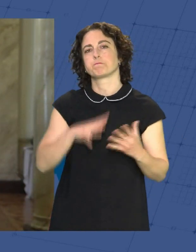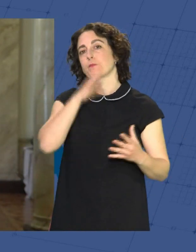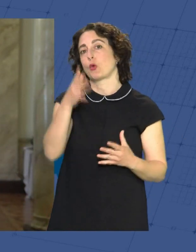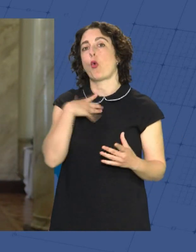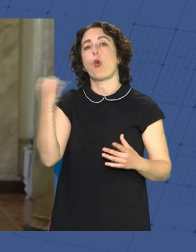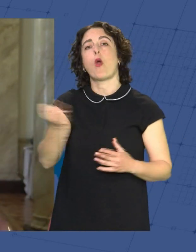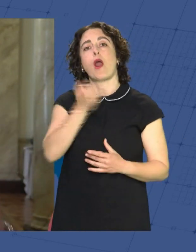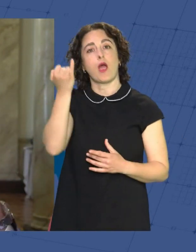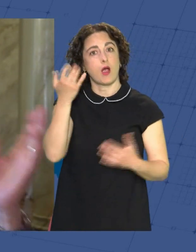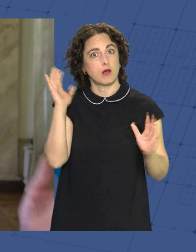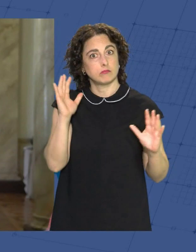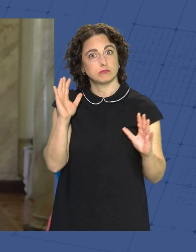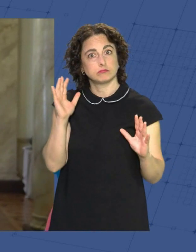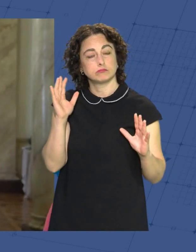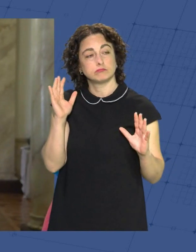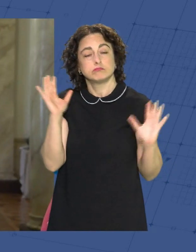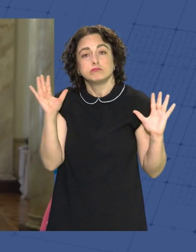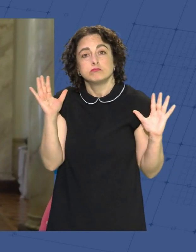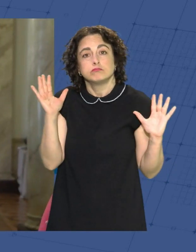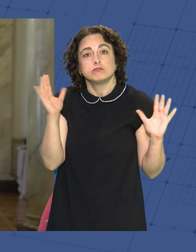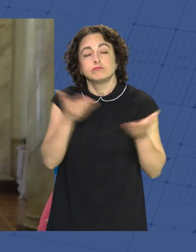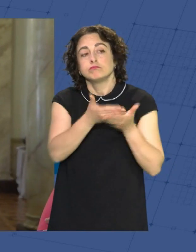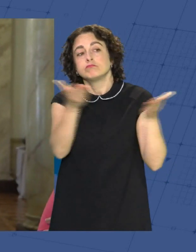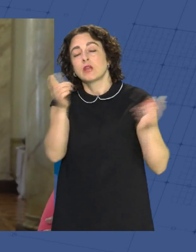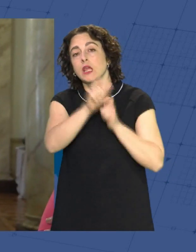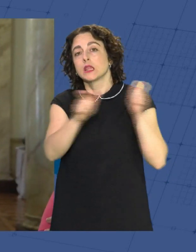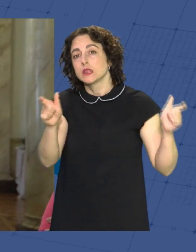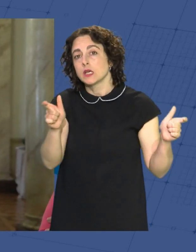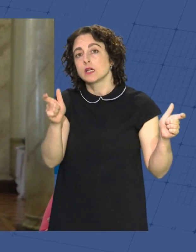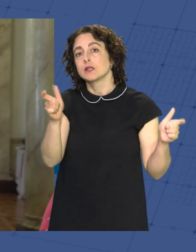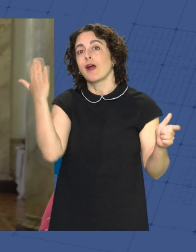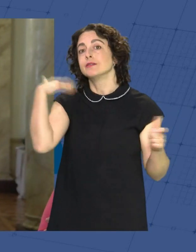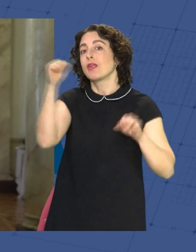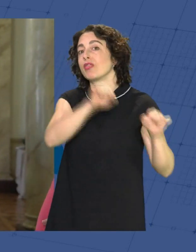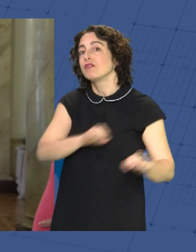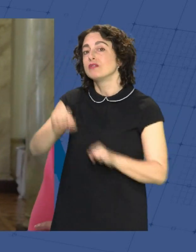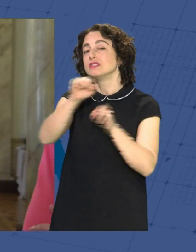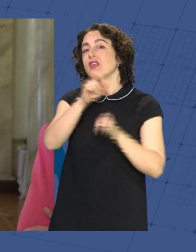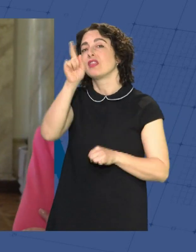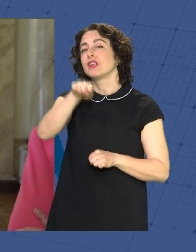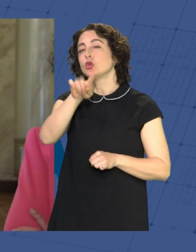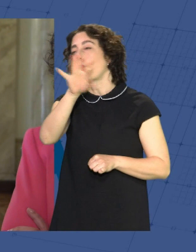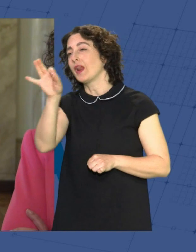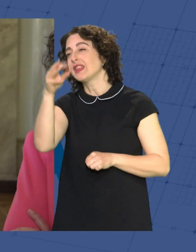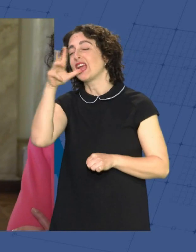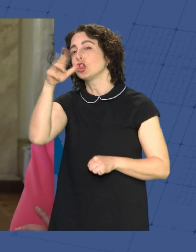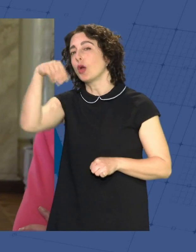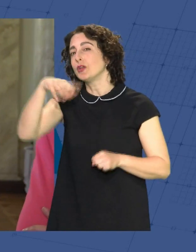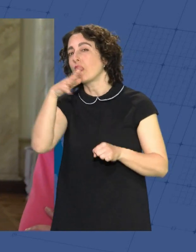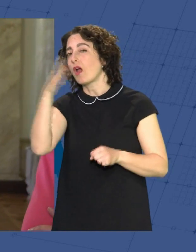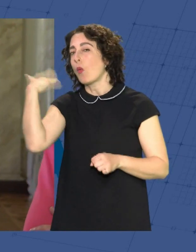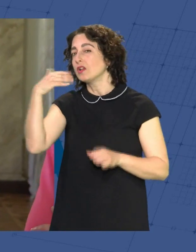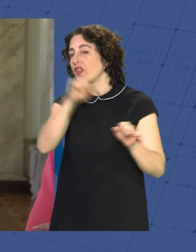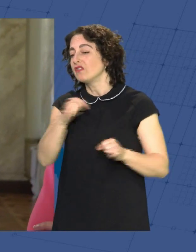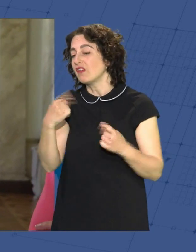ojalá toda aquella gente que defendía los 140 y tantos hectómetros de agua que nos